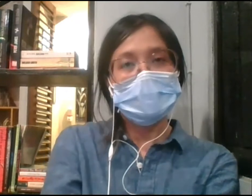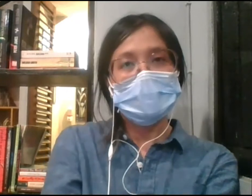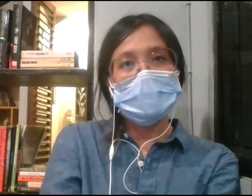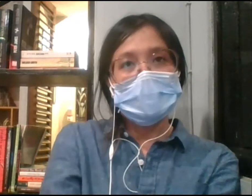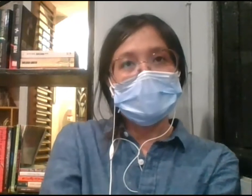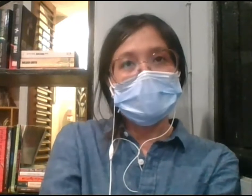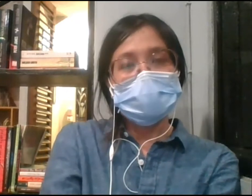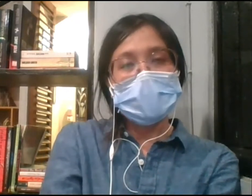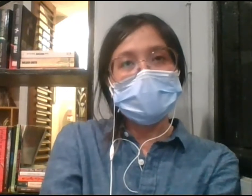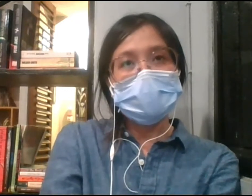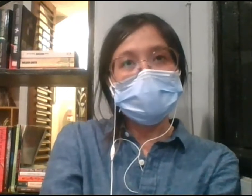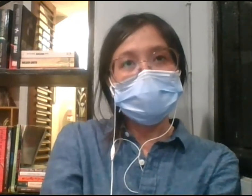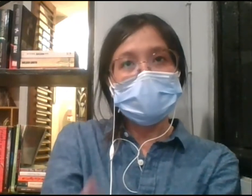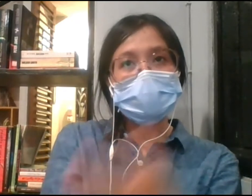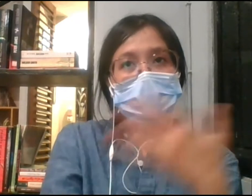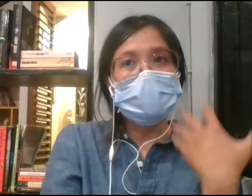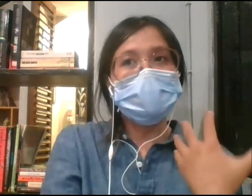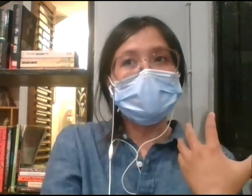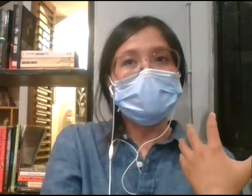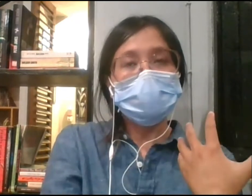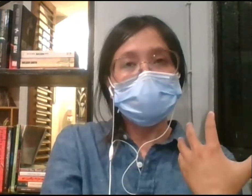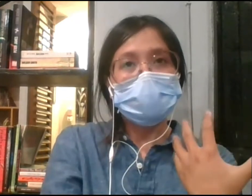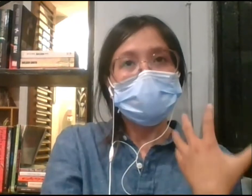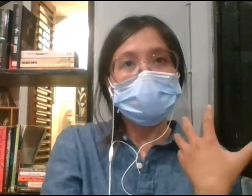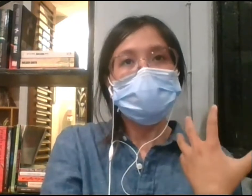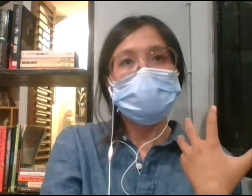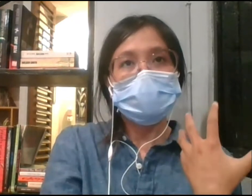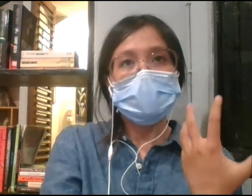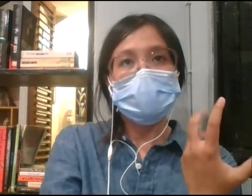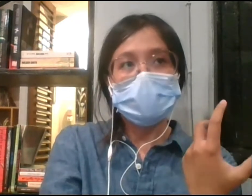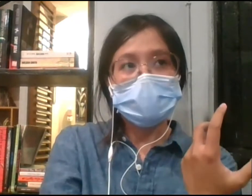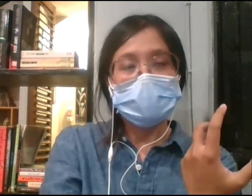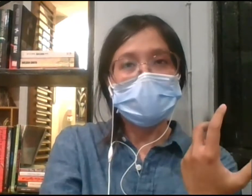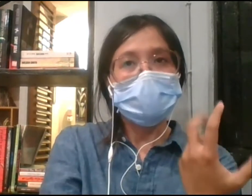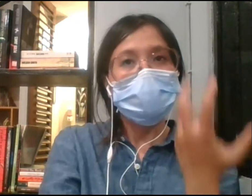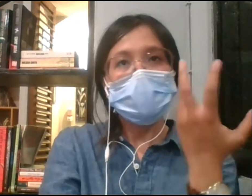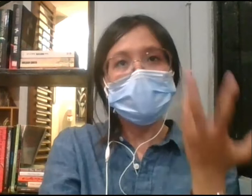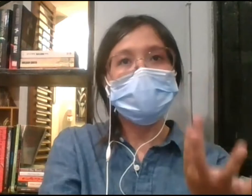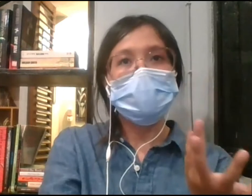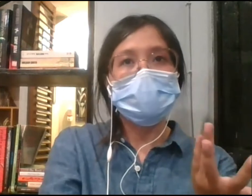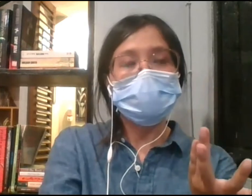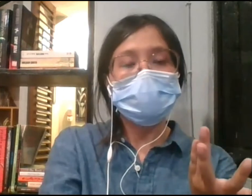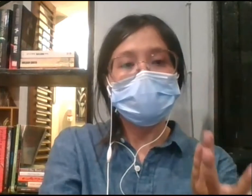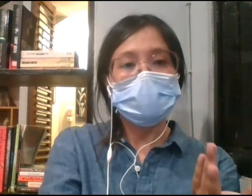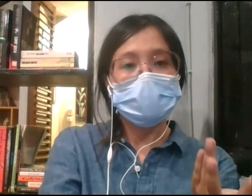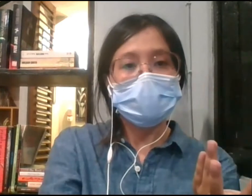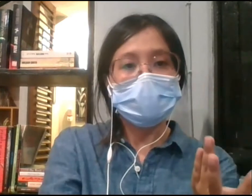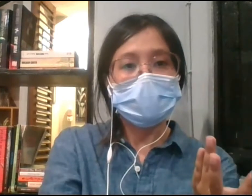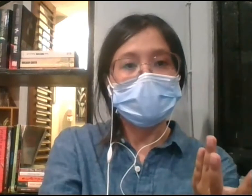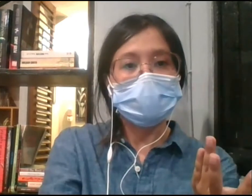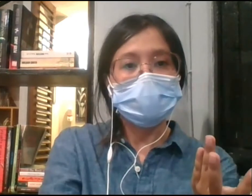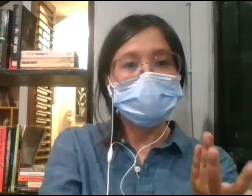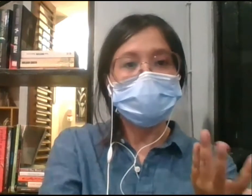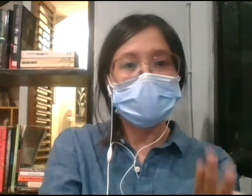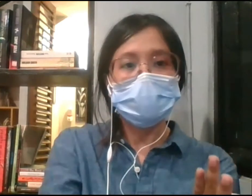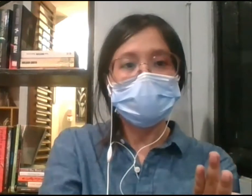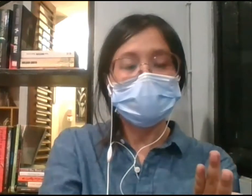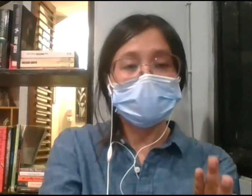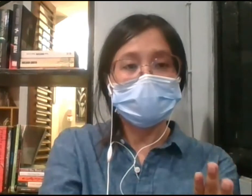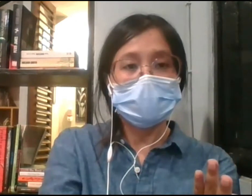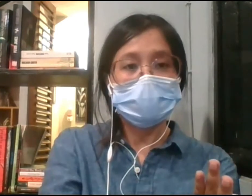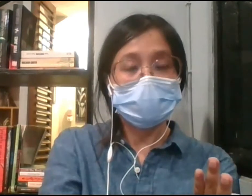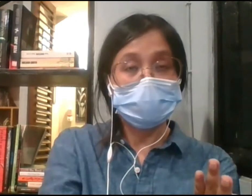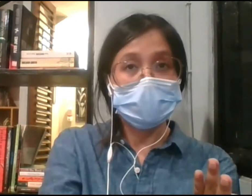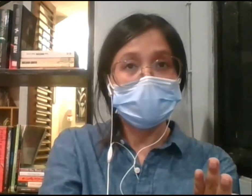teman-teman paling enggak sudah punya gambaran atau punya informasi awal, oh pengadilan aku ternyata memang enggak aksesibel loh